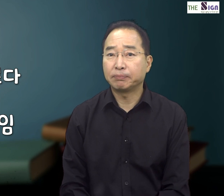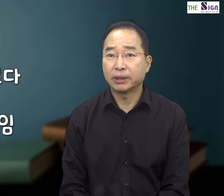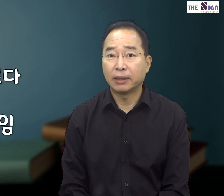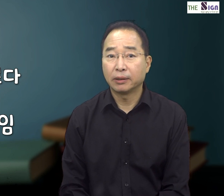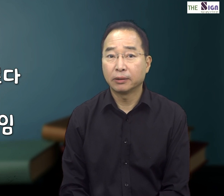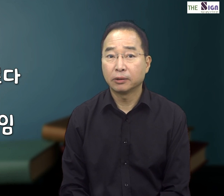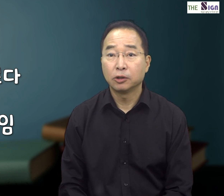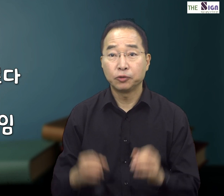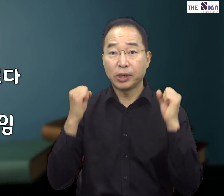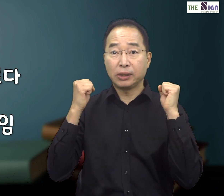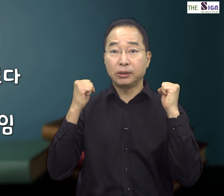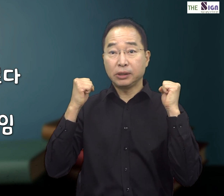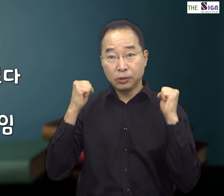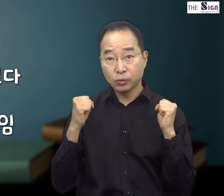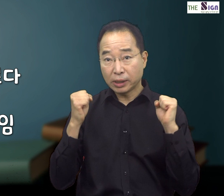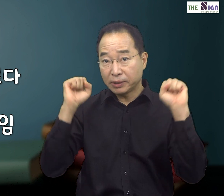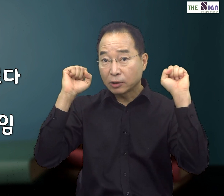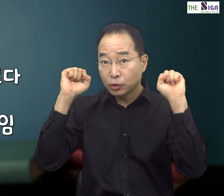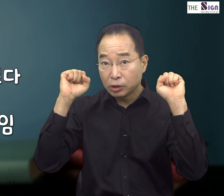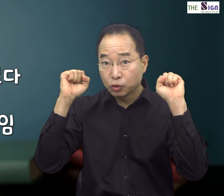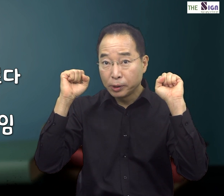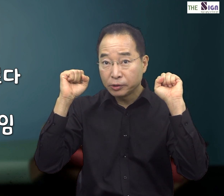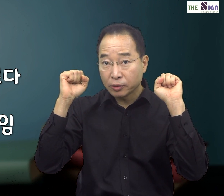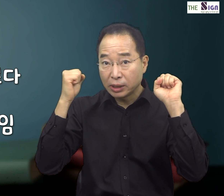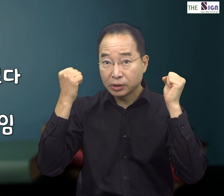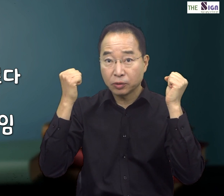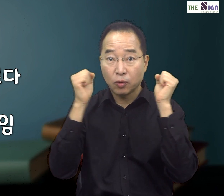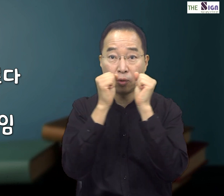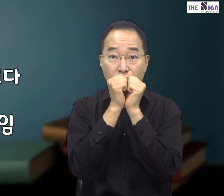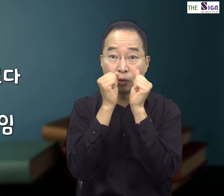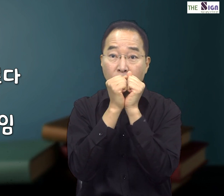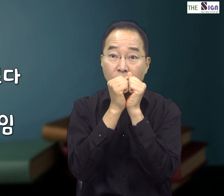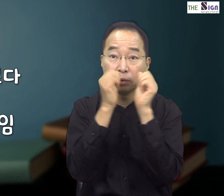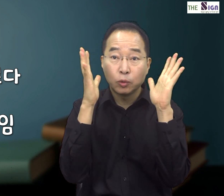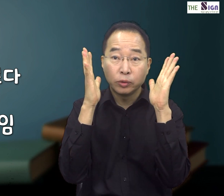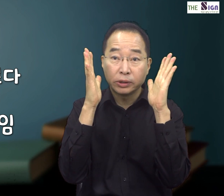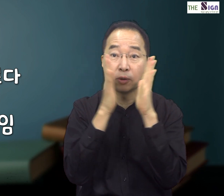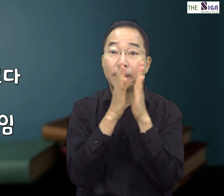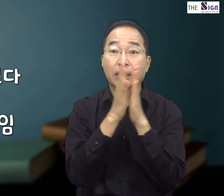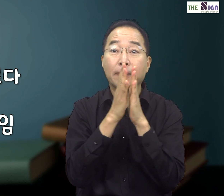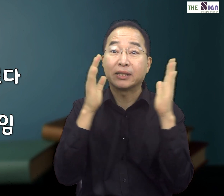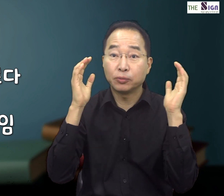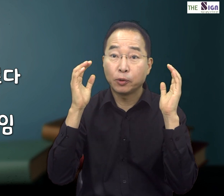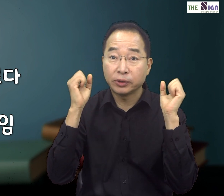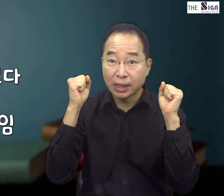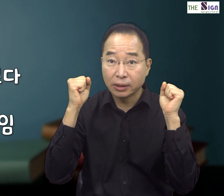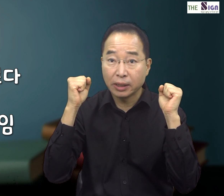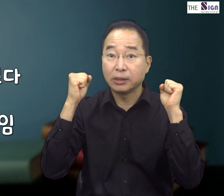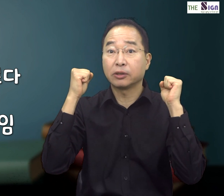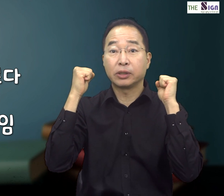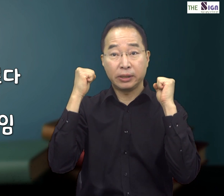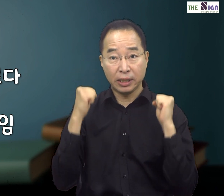머무르다입니다. 수화는 이 동작 양쪽 이제 주먹을 져가지고 손바닥이 마주보는 상태에서 이렇게